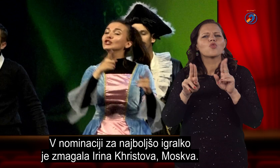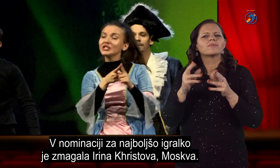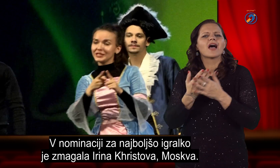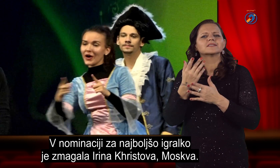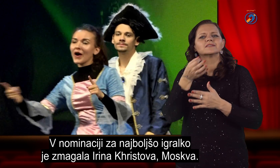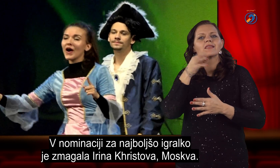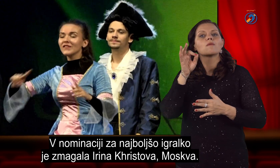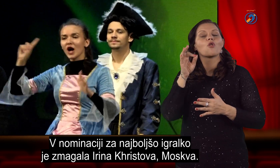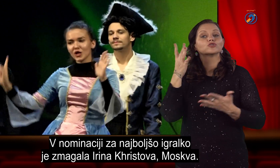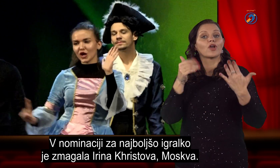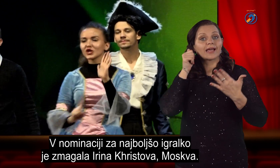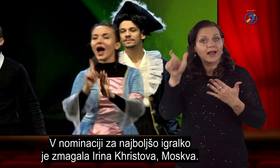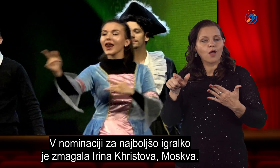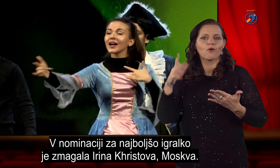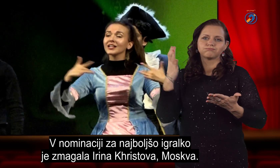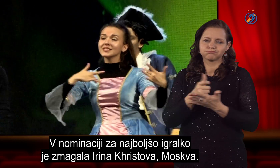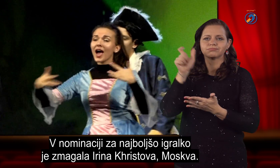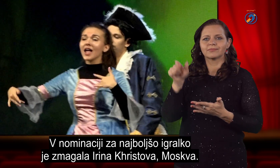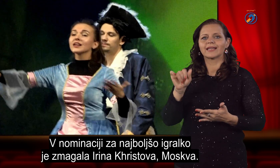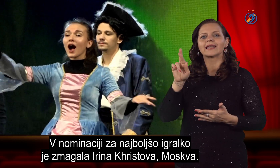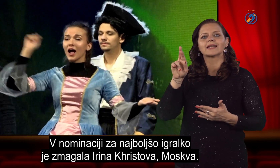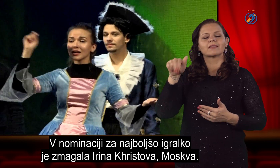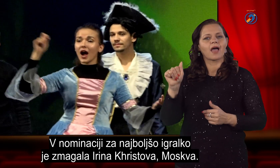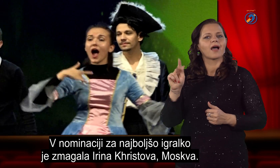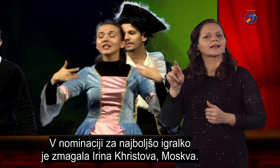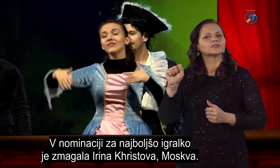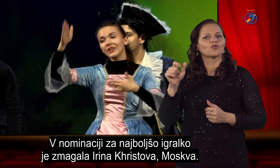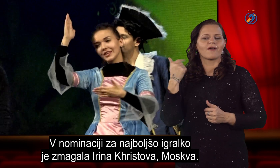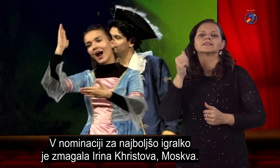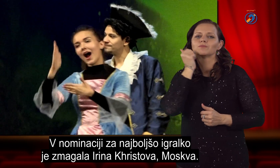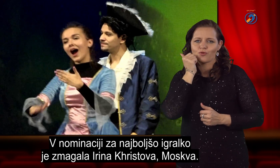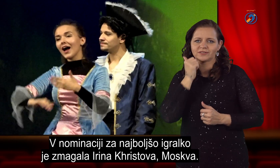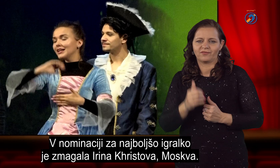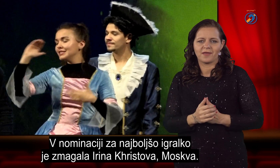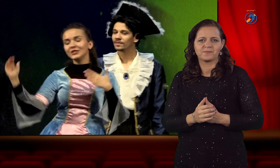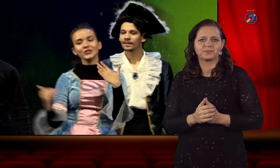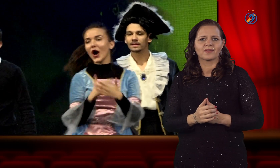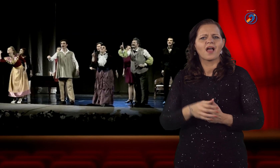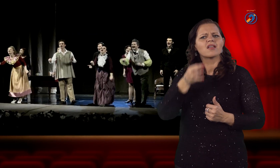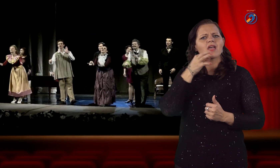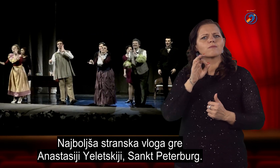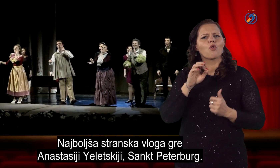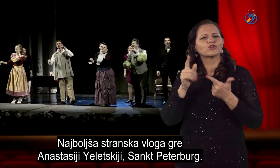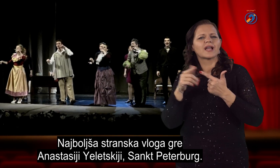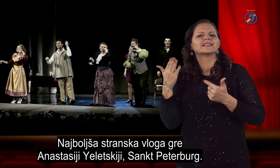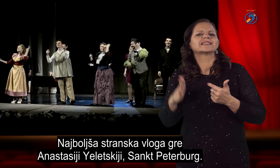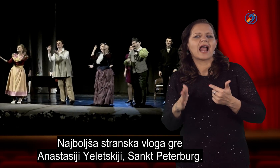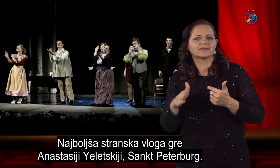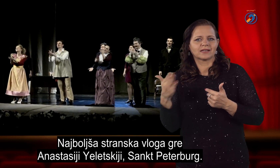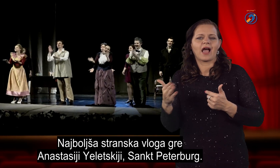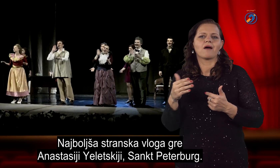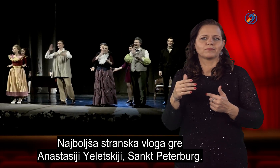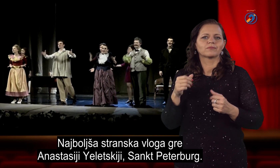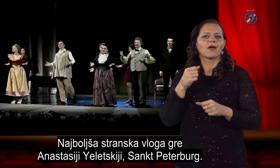V nominaciji za najboljšo igralko je zmagala Irina Kristova, Moskva. Najboljša